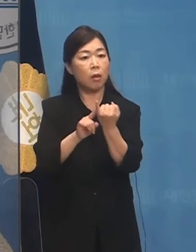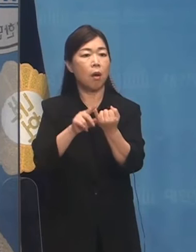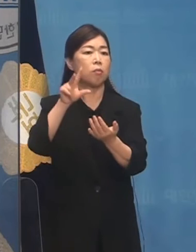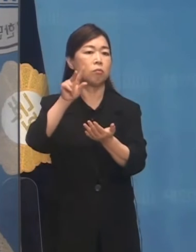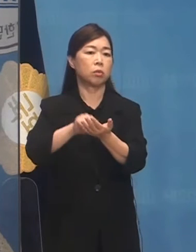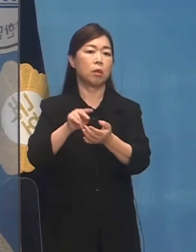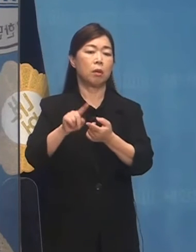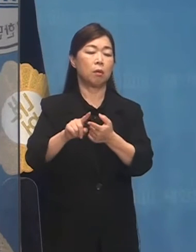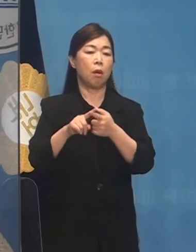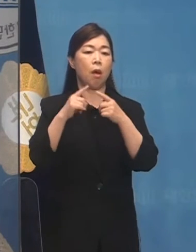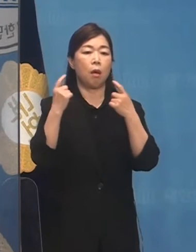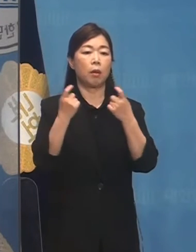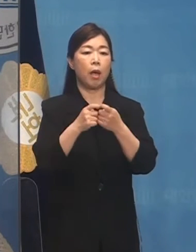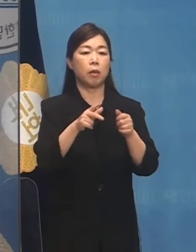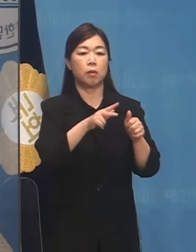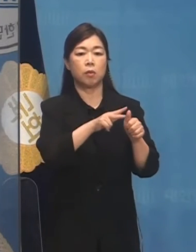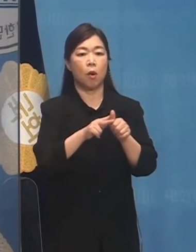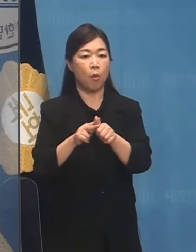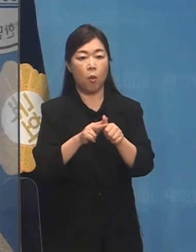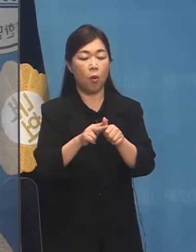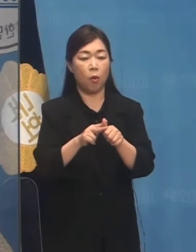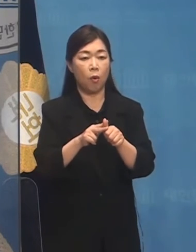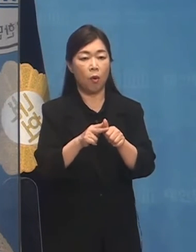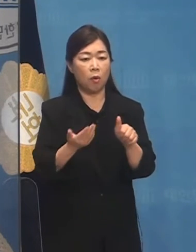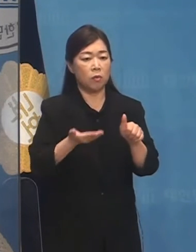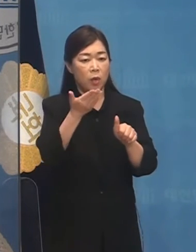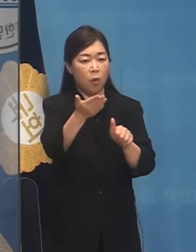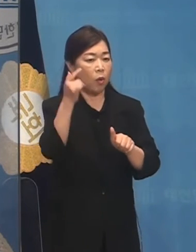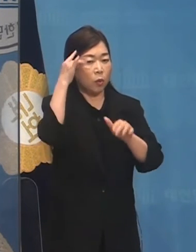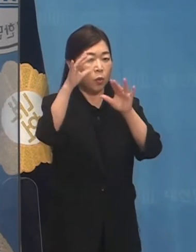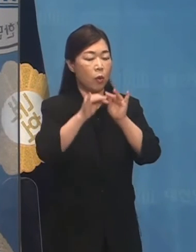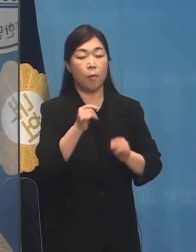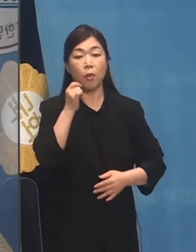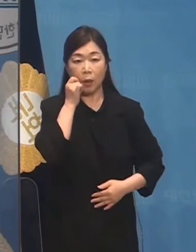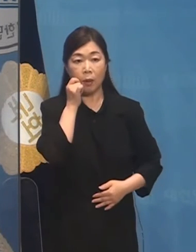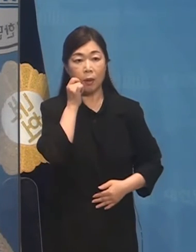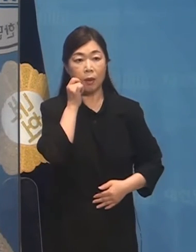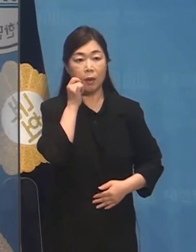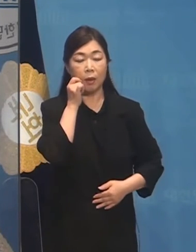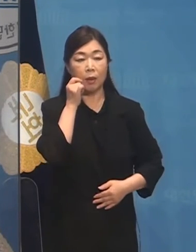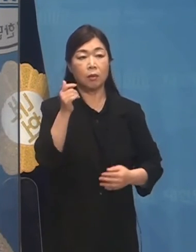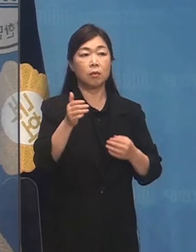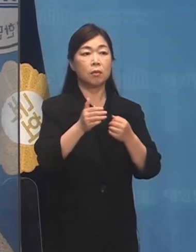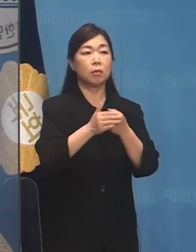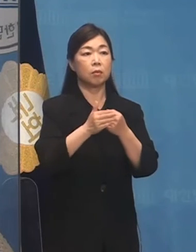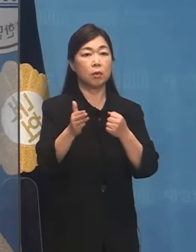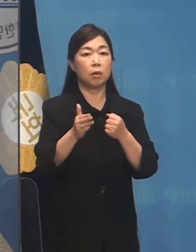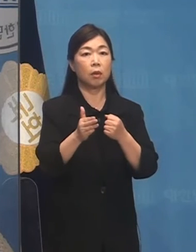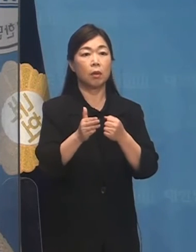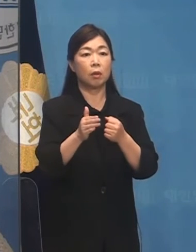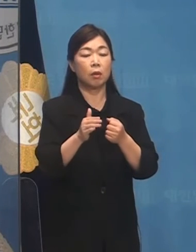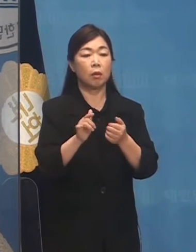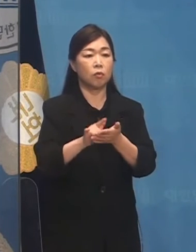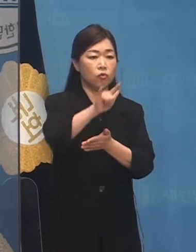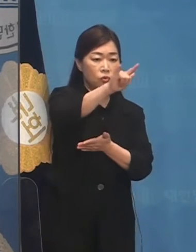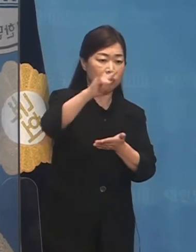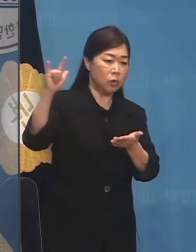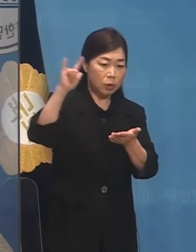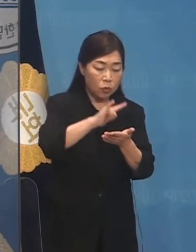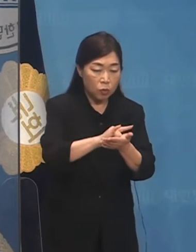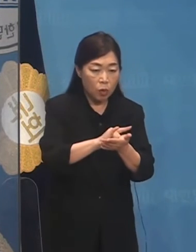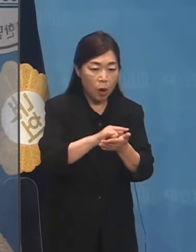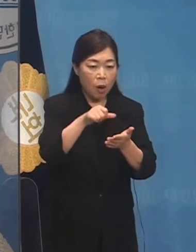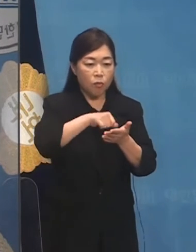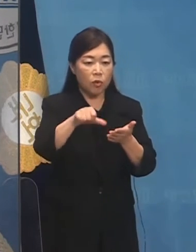문제에 대해서 개인정보 제공을 동의하지 못하겠다라고 해서 출입국 물품 내역에